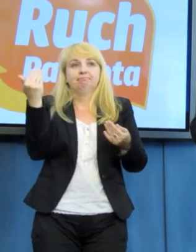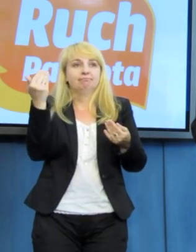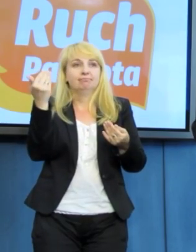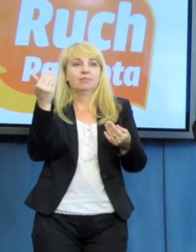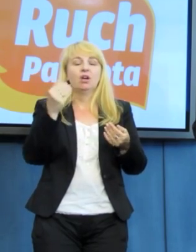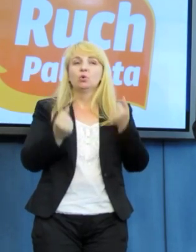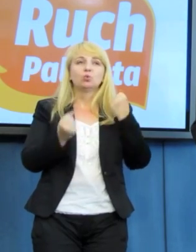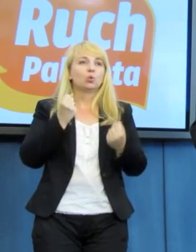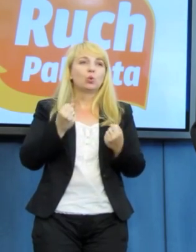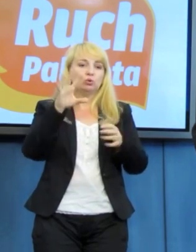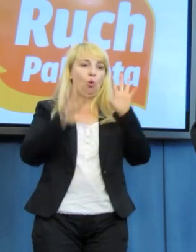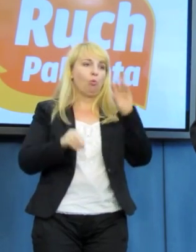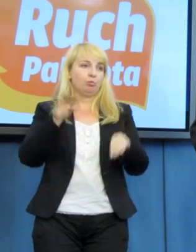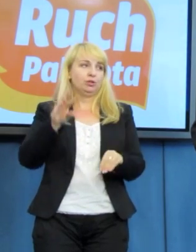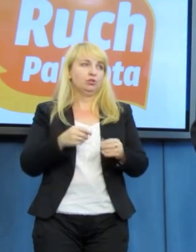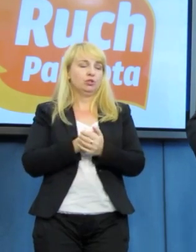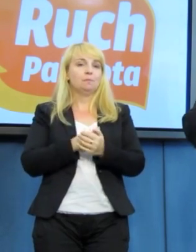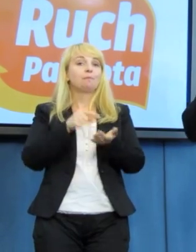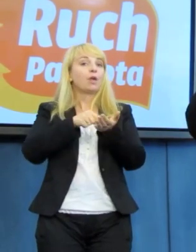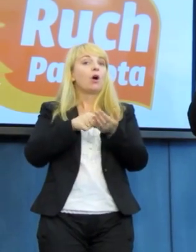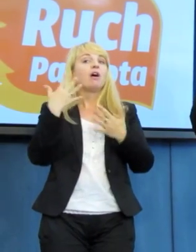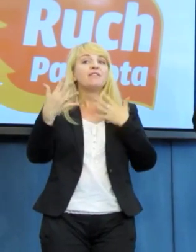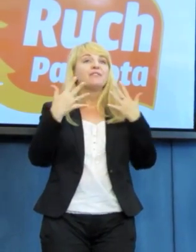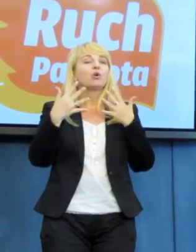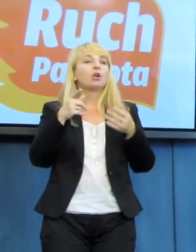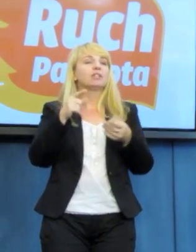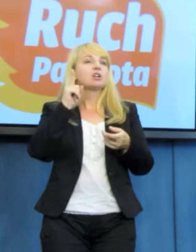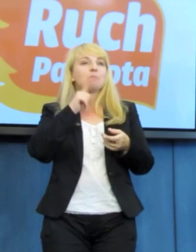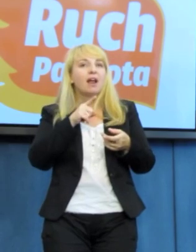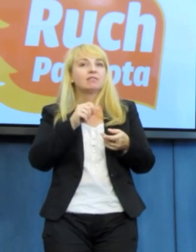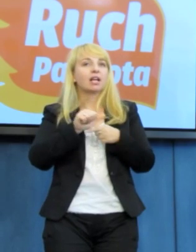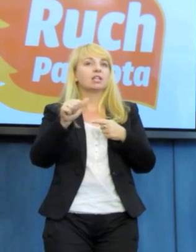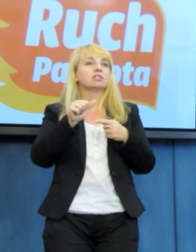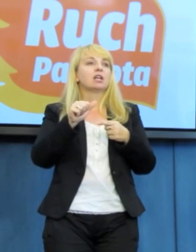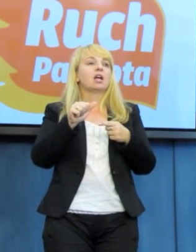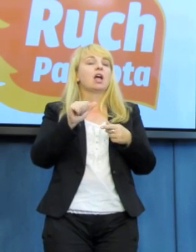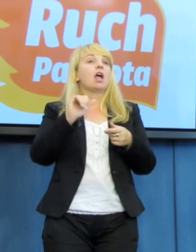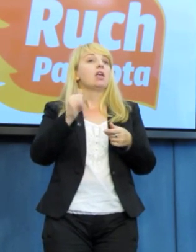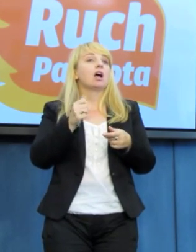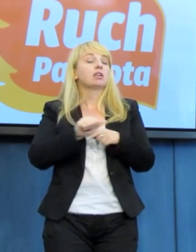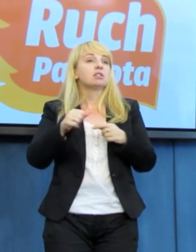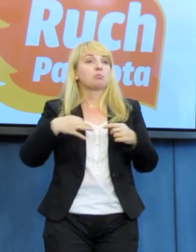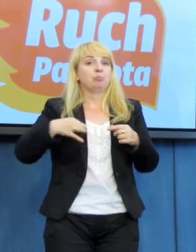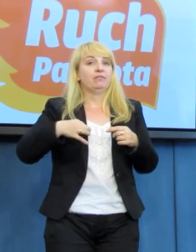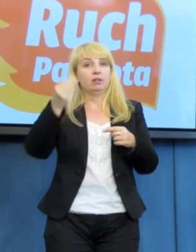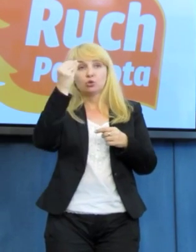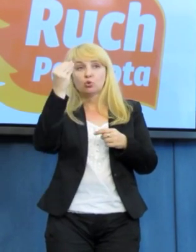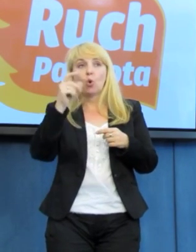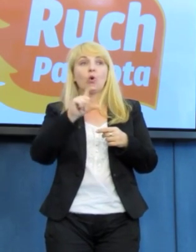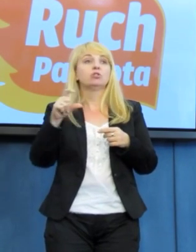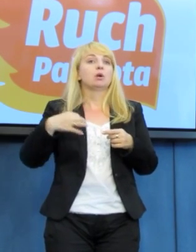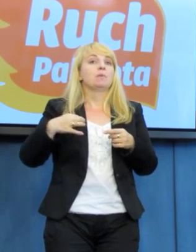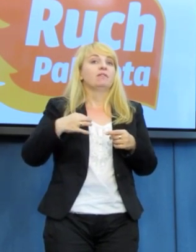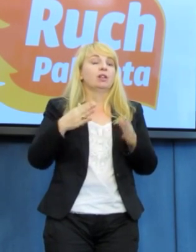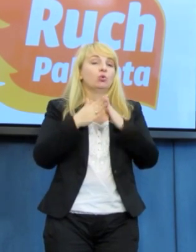zakonnych. Czyli wygląda to mniej więcej tak, że jest de facto prywatna szkoła, prywatny sierociniec na przykład, czy prywatny